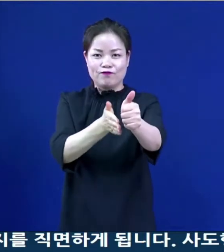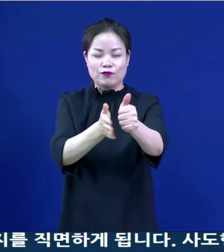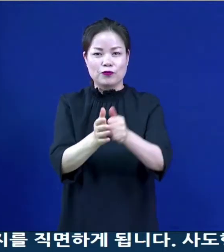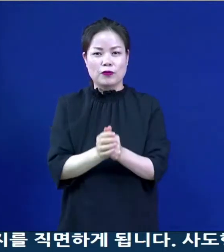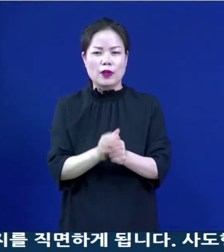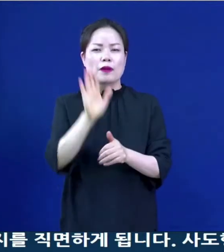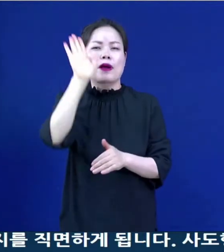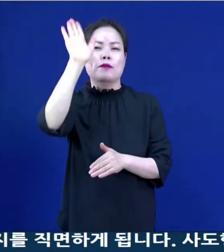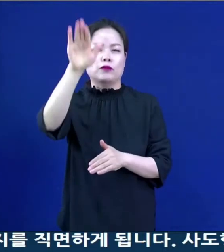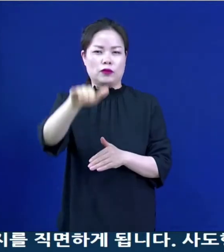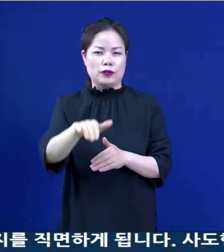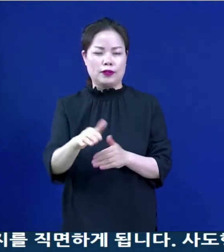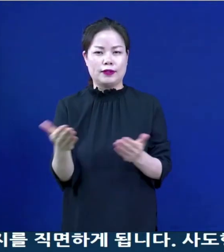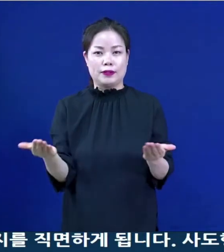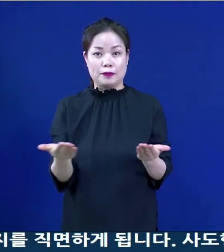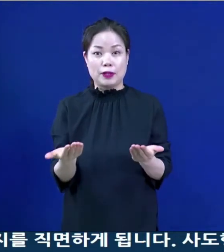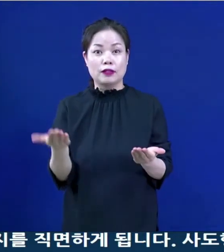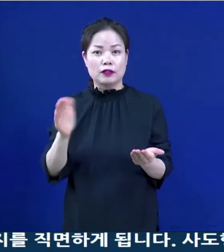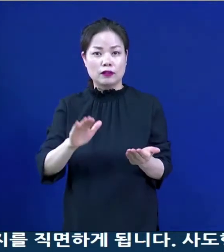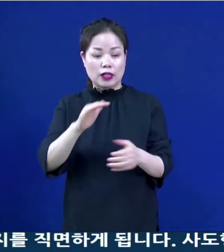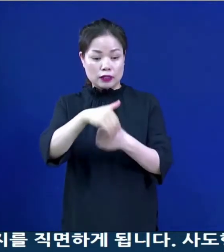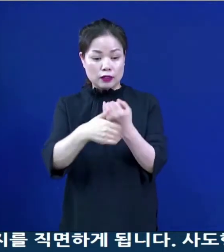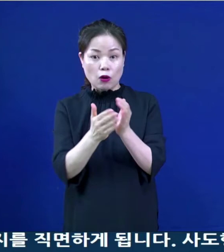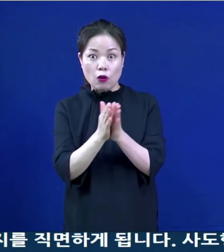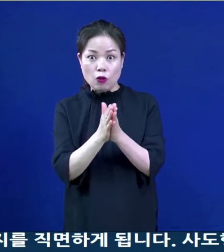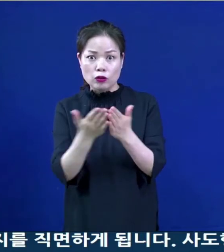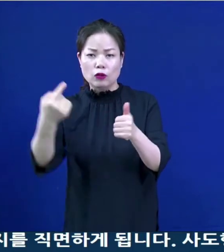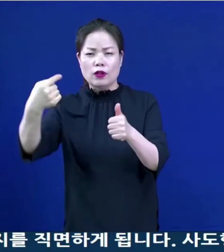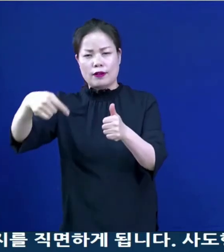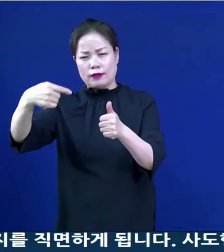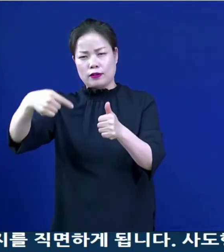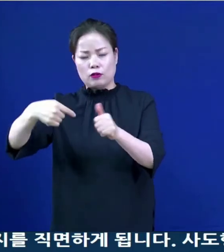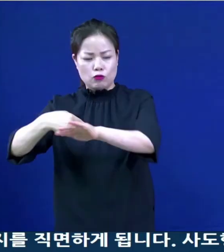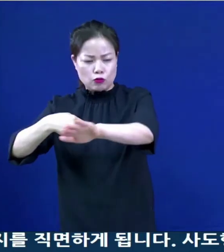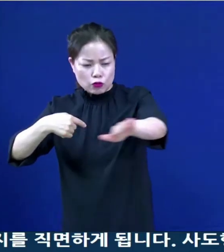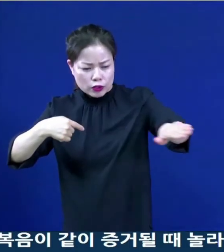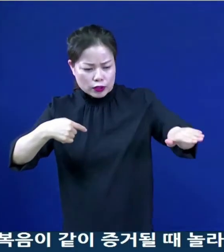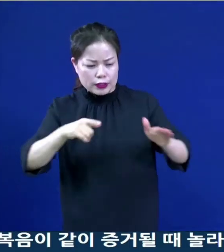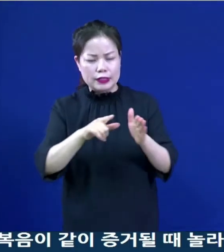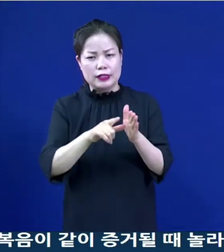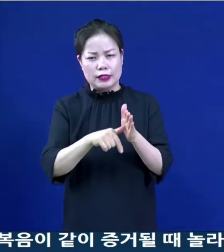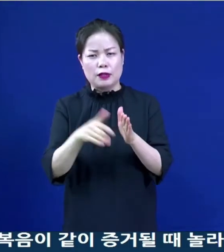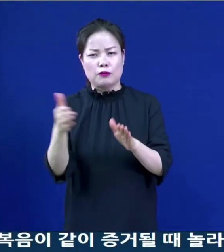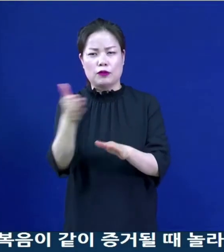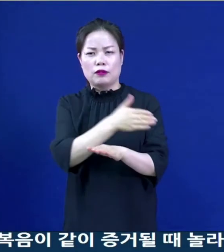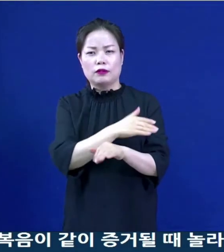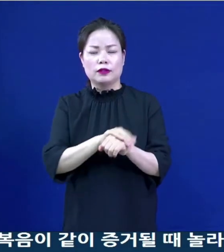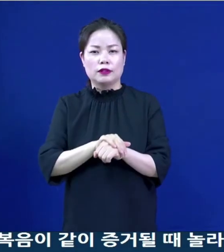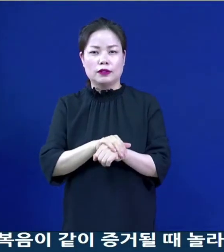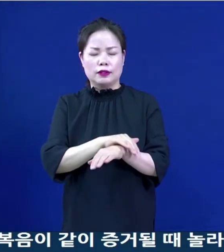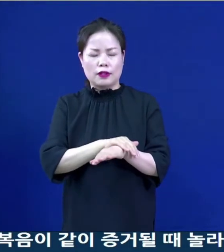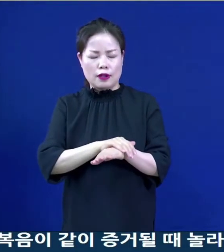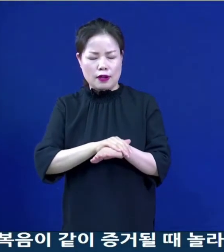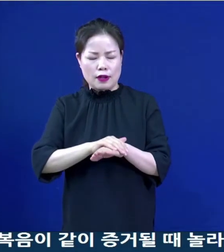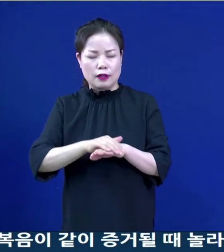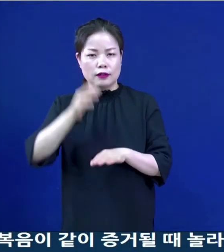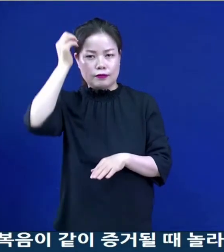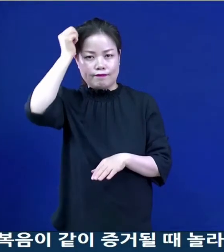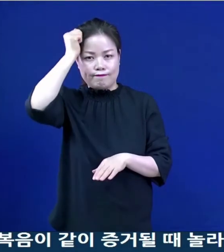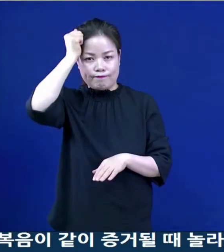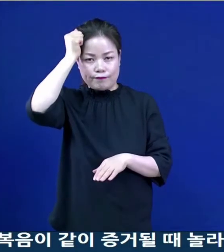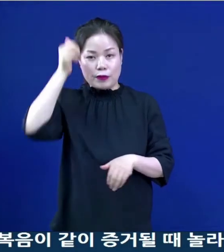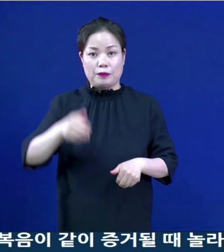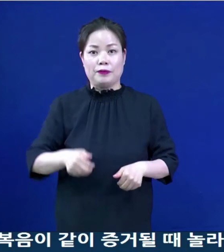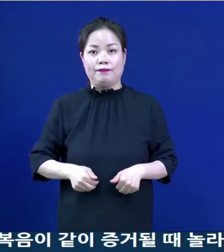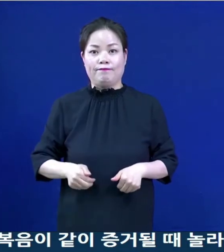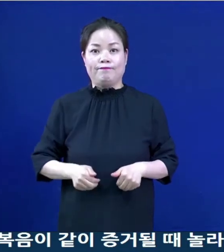물론 미래의 일입니다. 그러나 성경의 가르침을 우리 이 시대부터 차곡차곡 알아가야